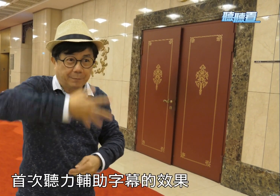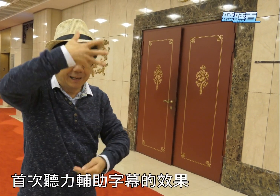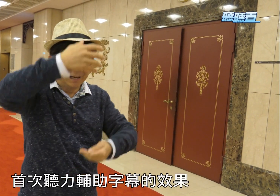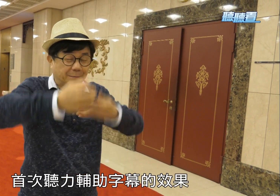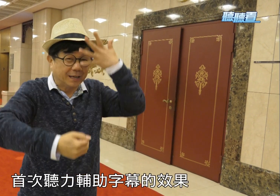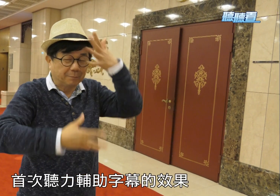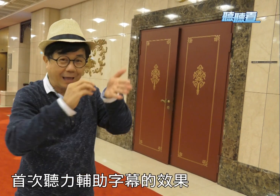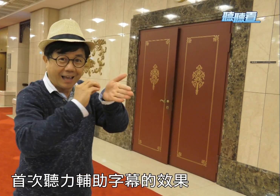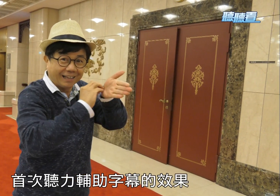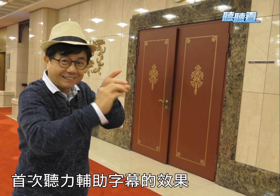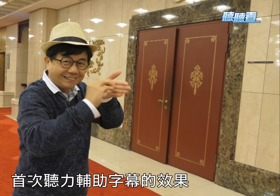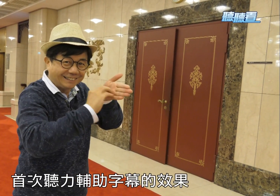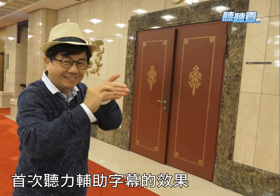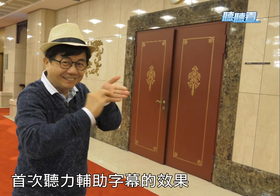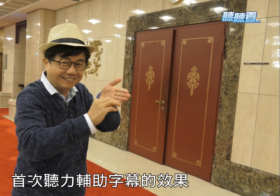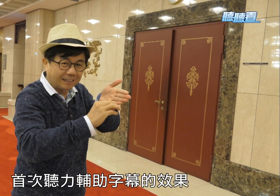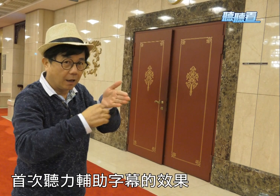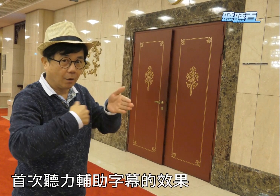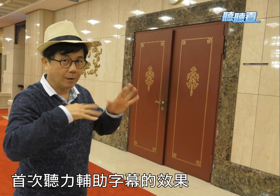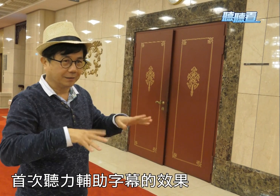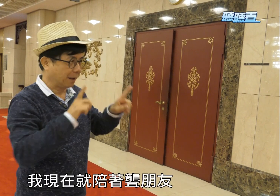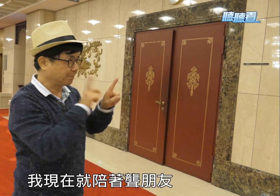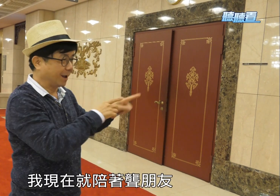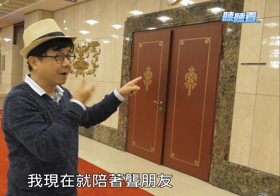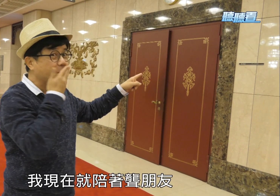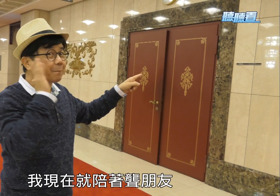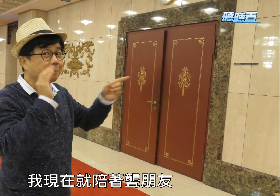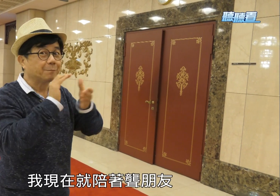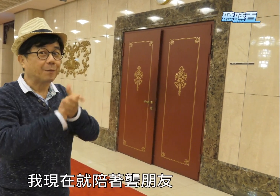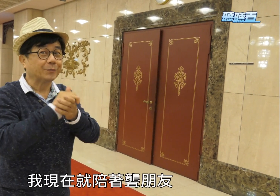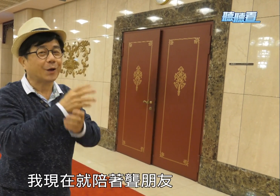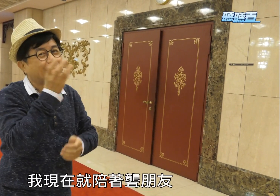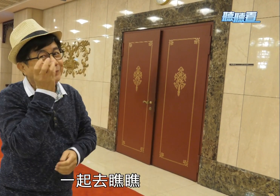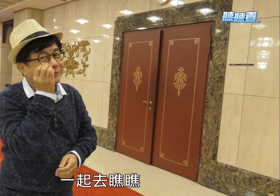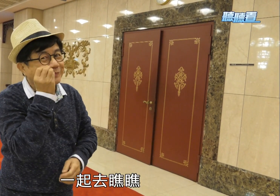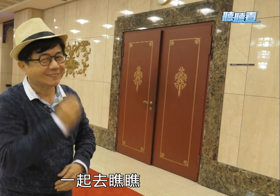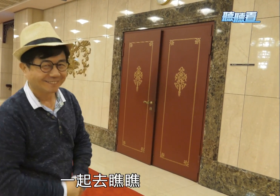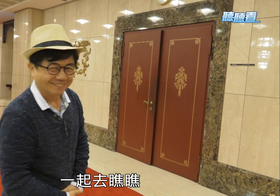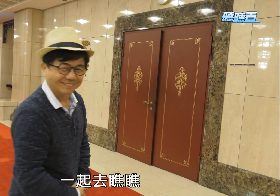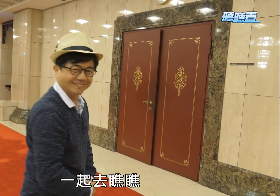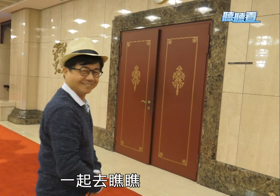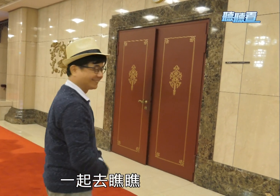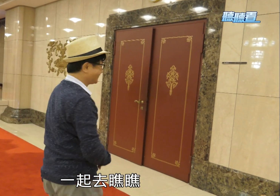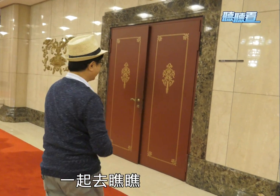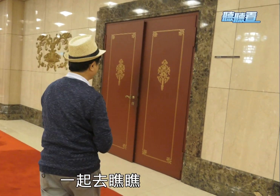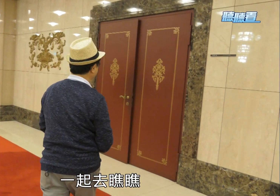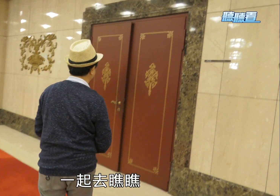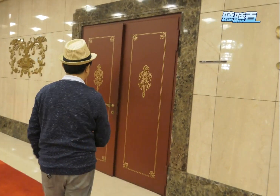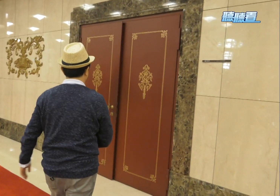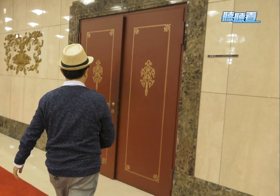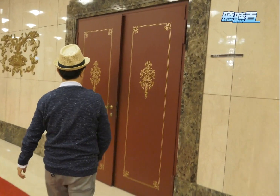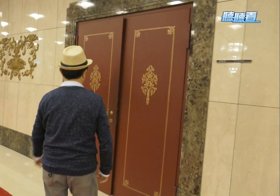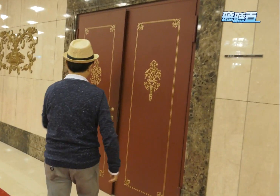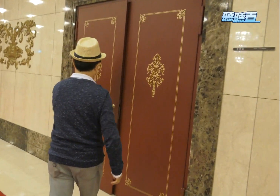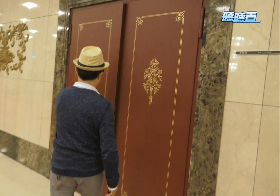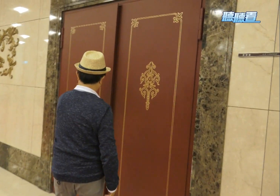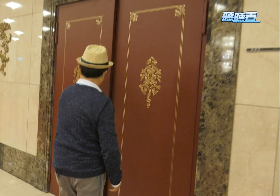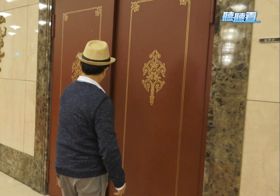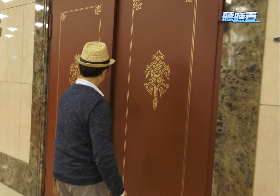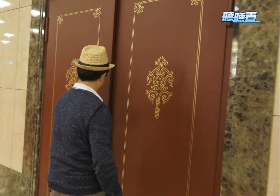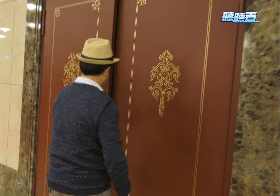次听力辅助字幕的效果，我现在就陪着龙朋友一起去瞧瞧。